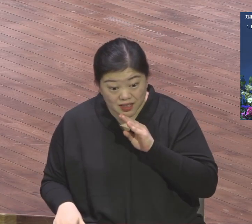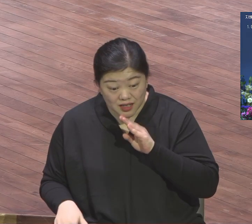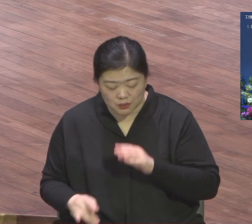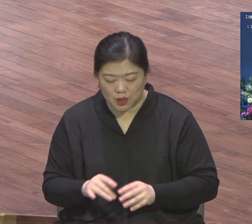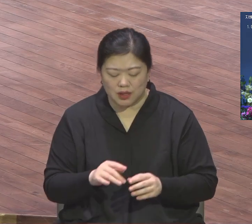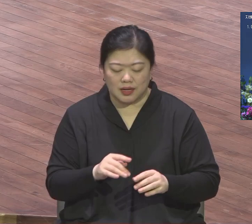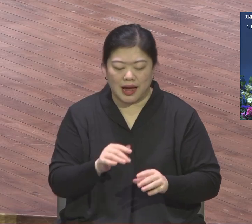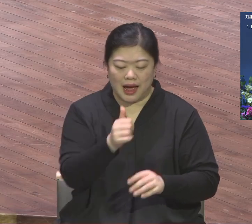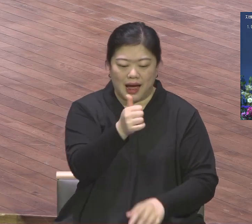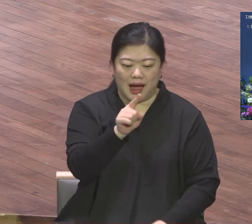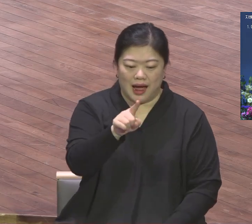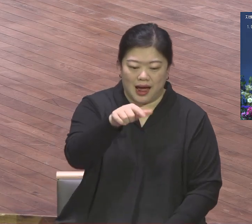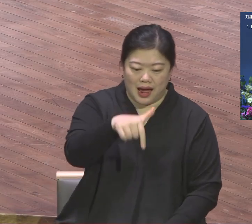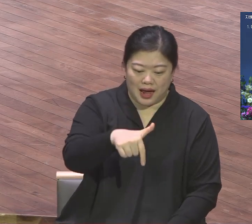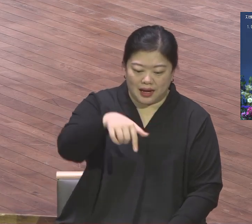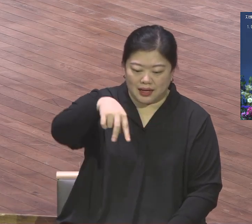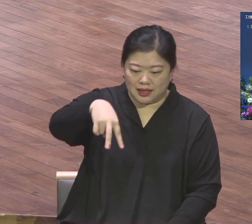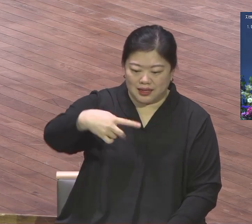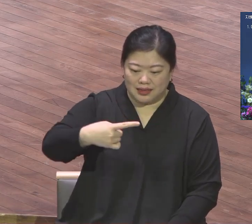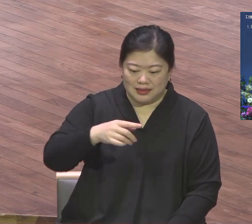이걸 말합니다.